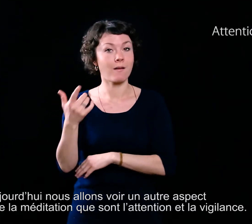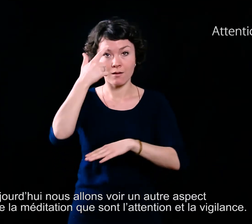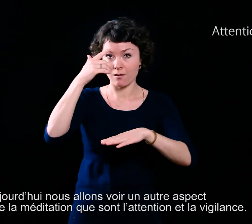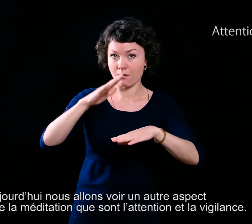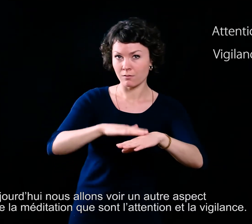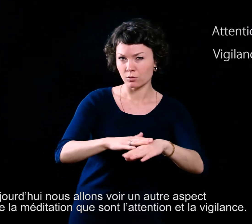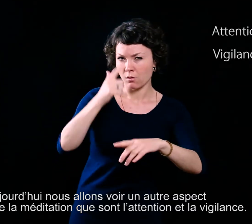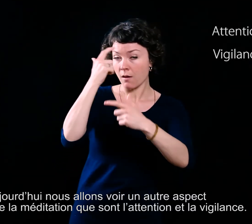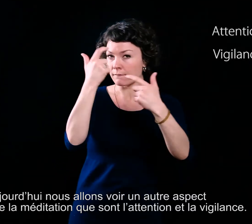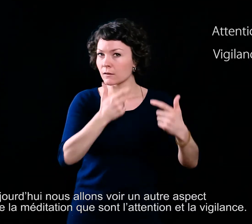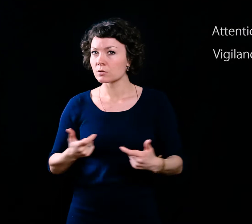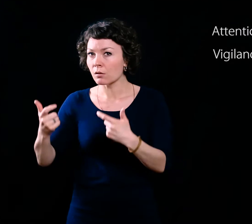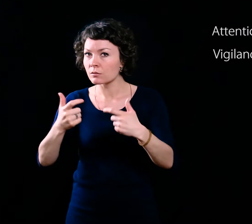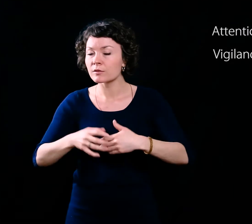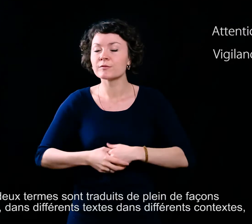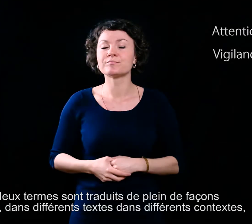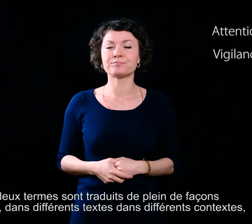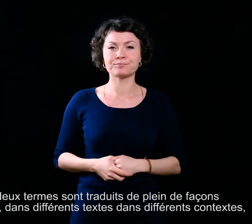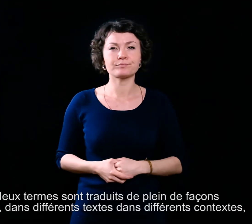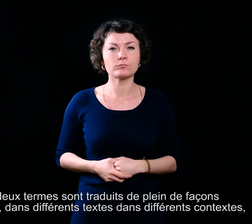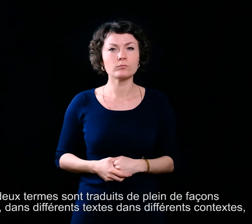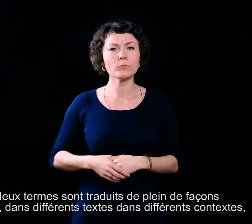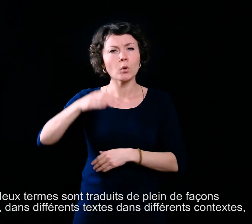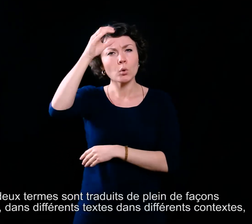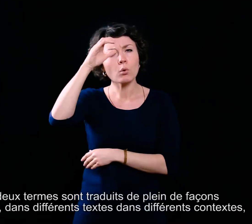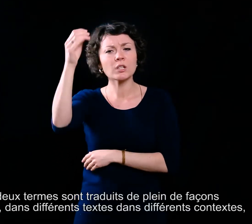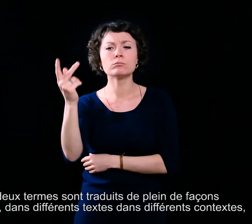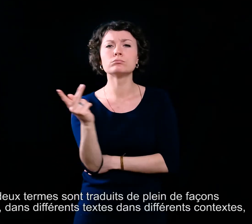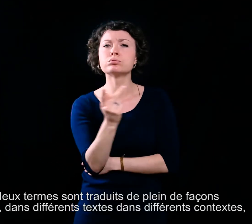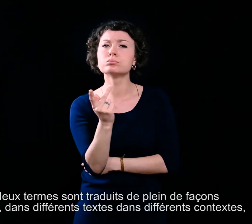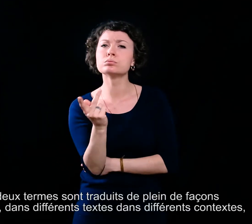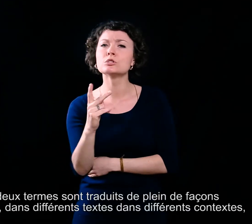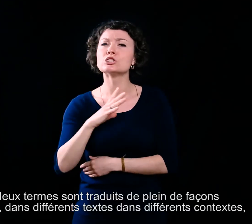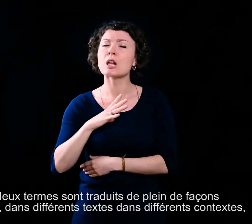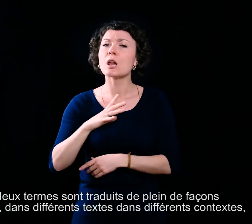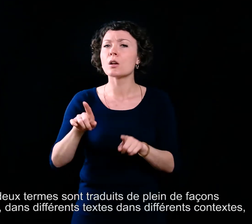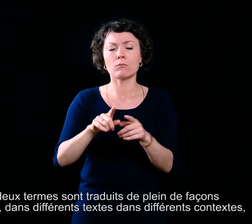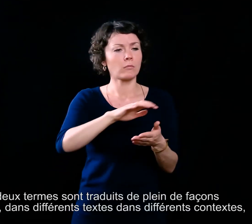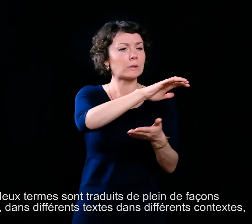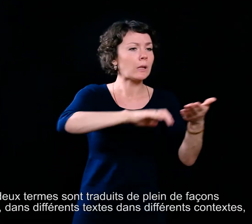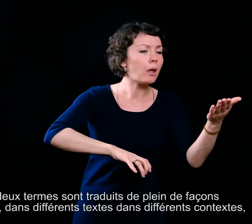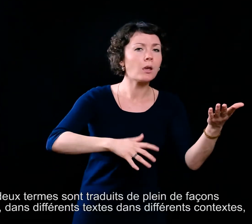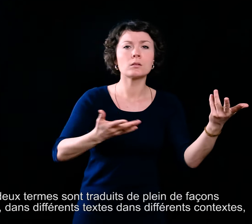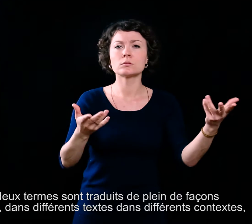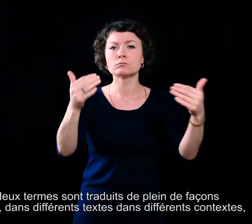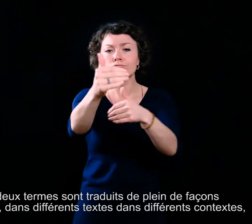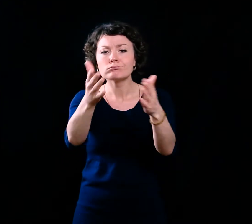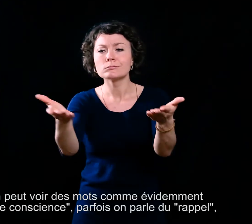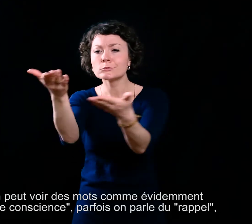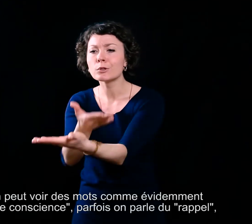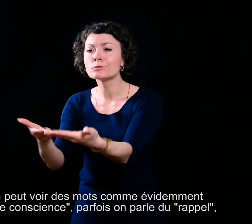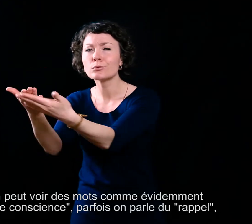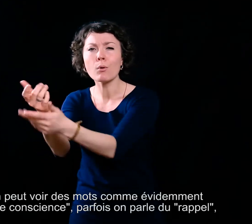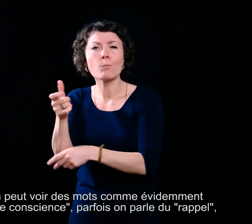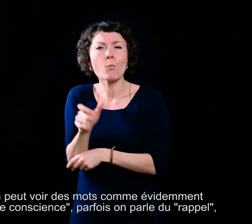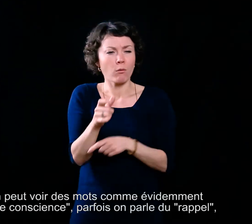l'attention et la vigilance. Ces deux termes sont traduits de plein de façons différentes dans différents textes, dans différents contextes. On